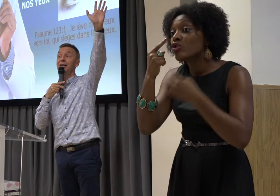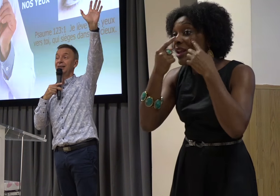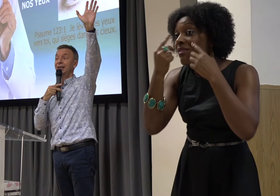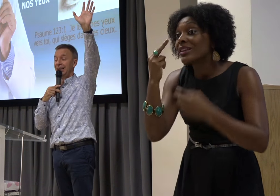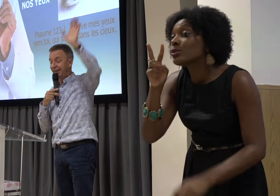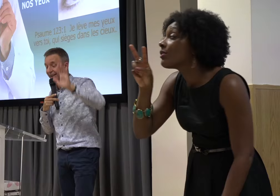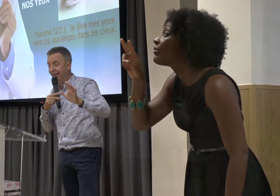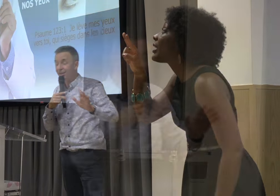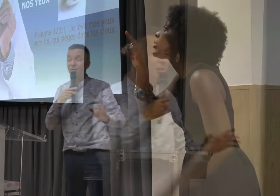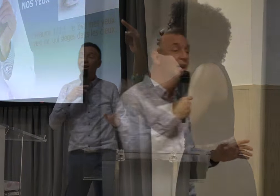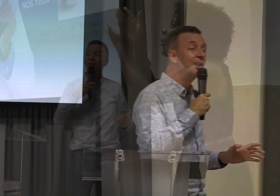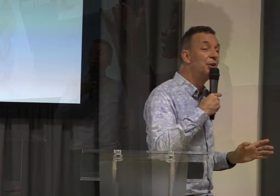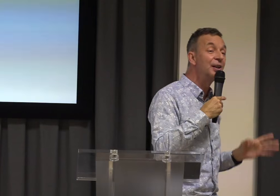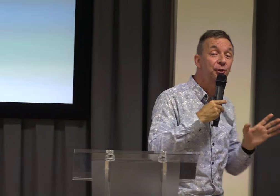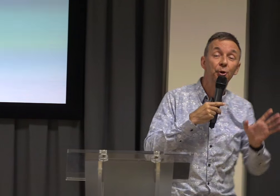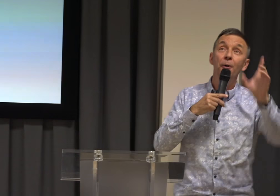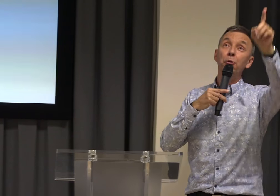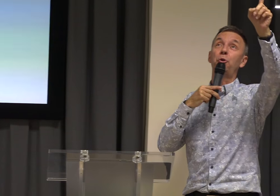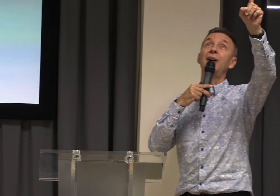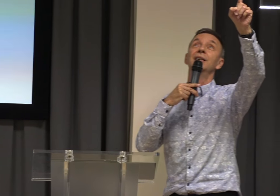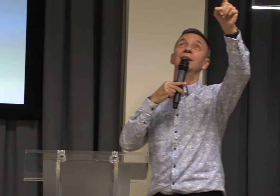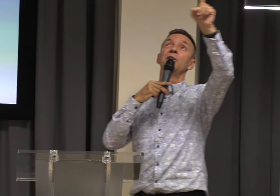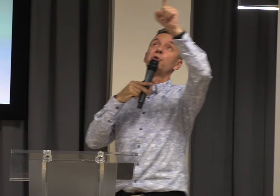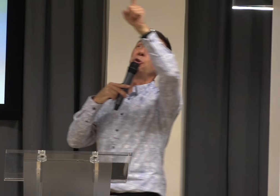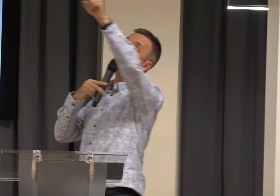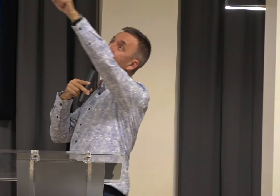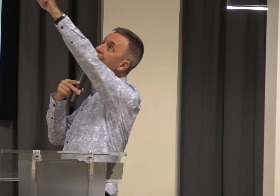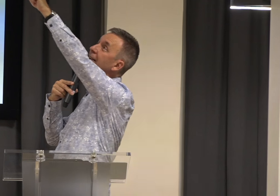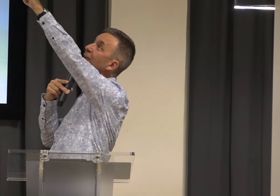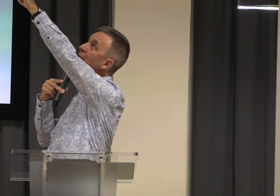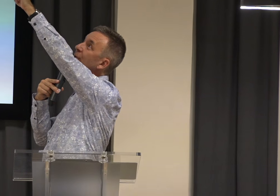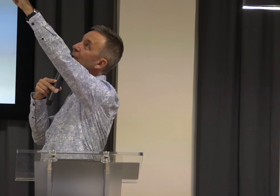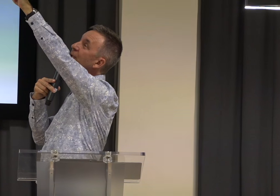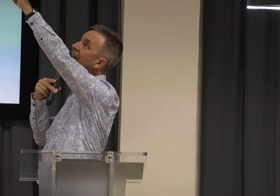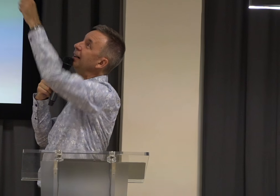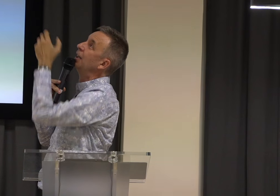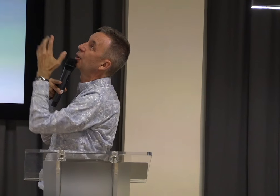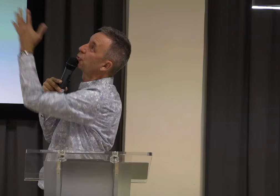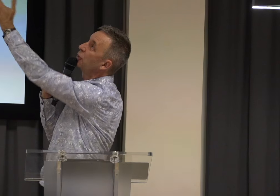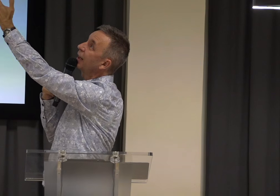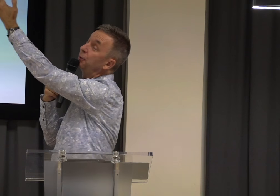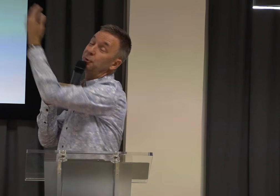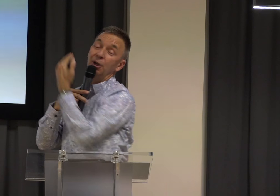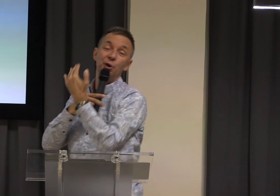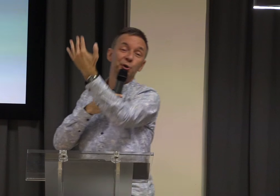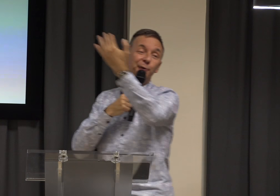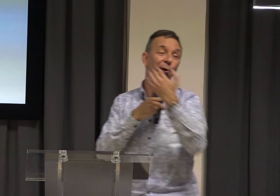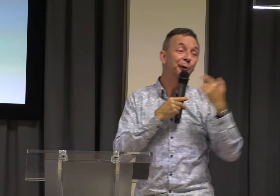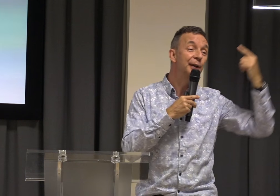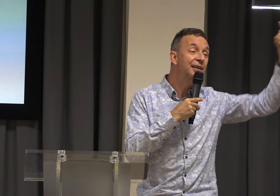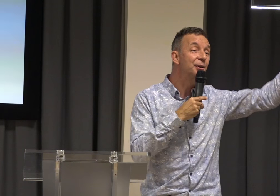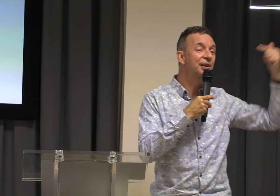toi qui sièges dans les cieux. » Pourquoi? Quand je regarde le ciel, quand je regarde Dieu, je